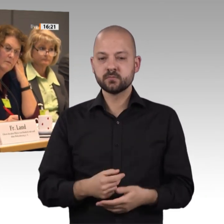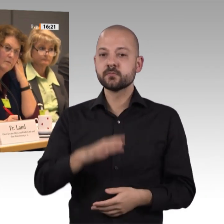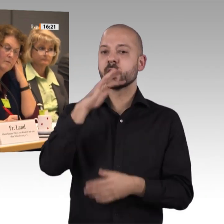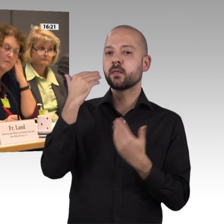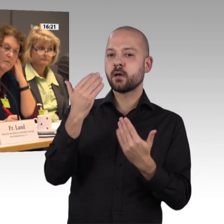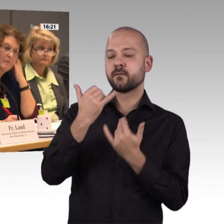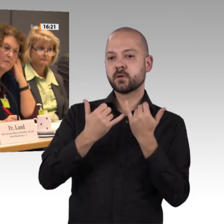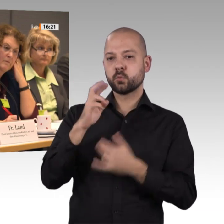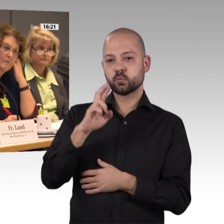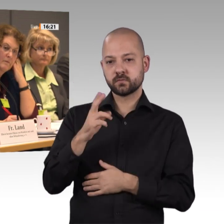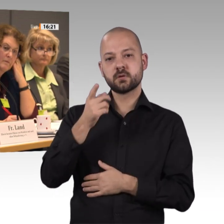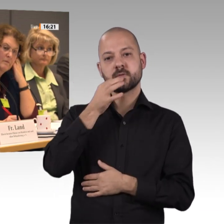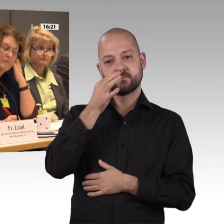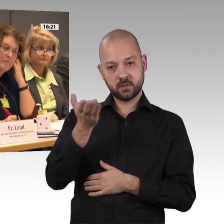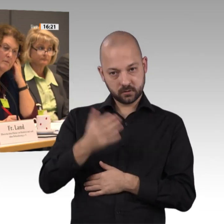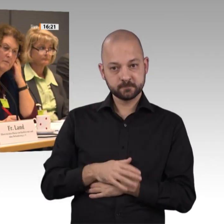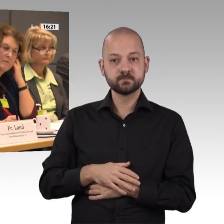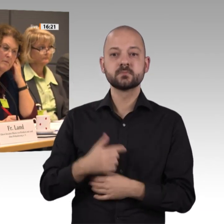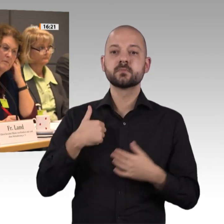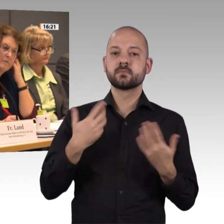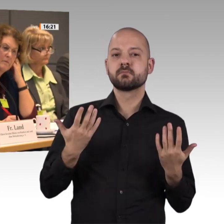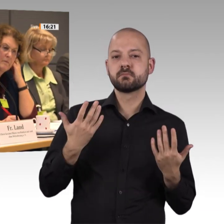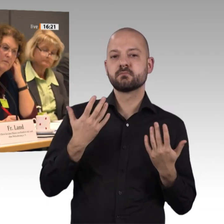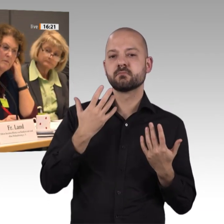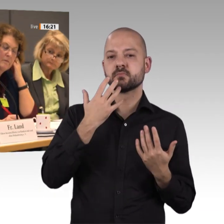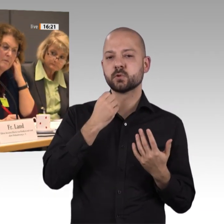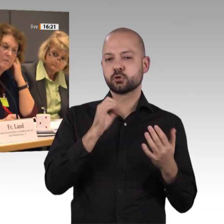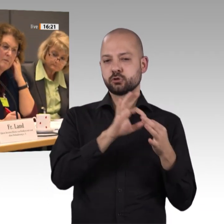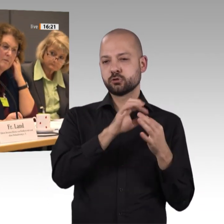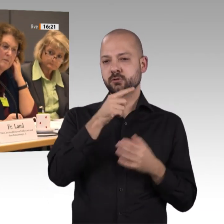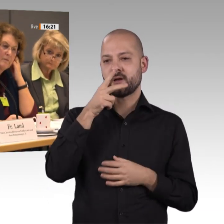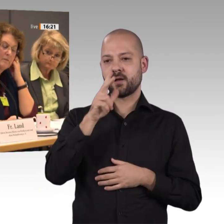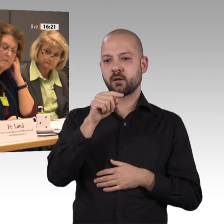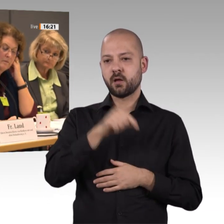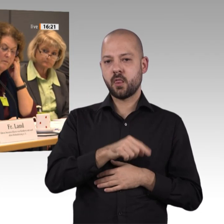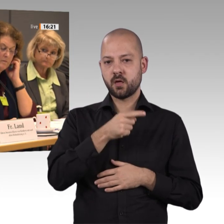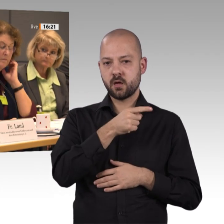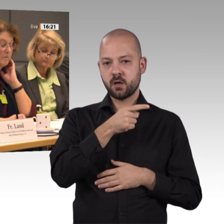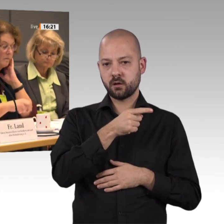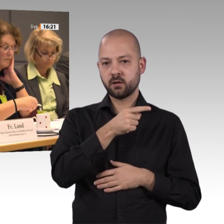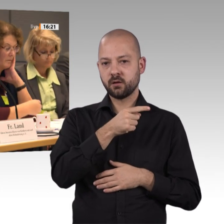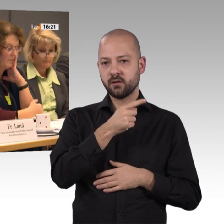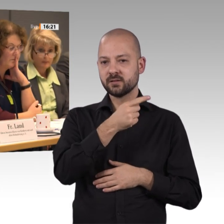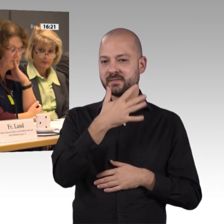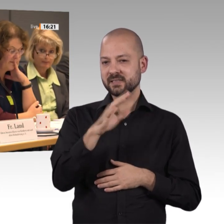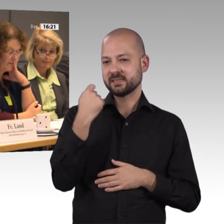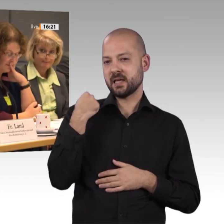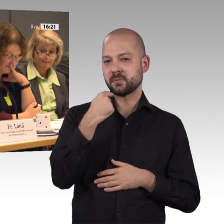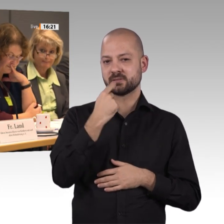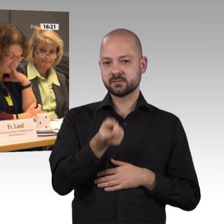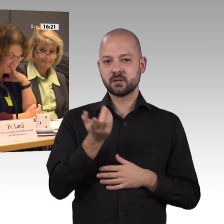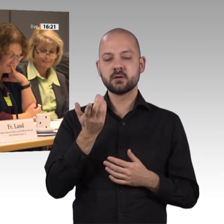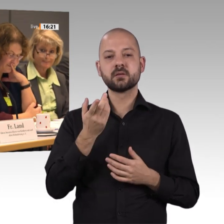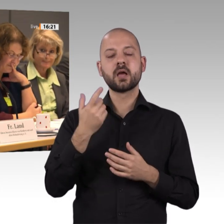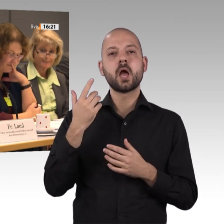versorgt werden. Wir haben die Erfahrung gemacht, dass es vielfältige Belastungen gibt und dass die natürlich individuell